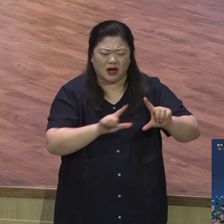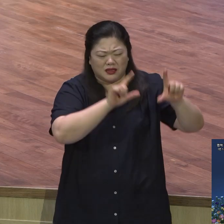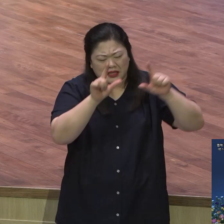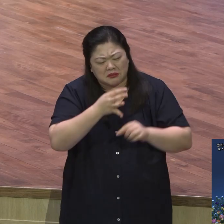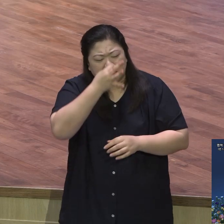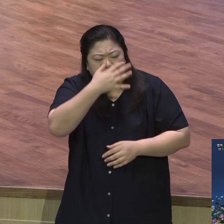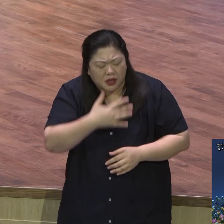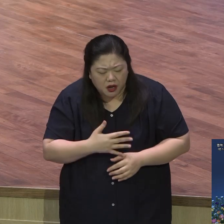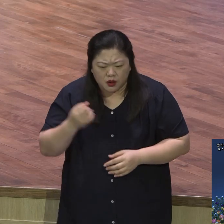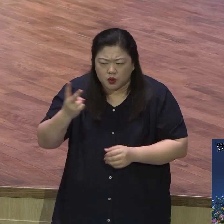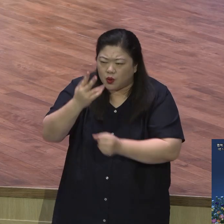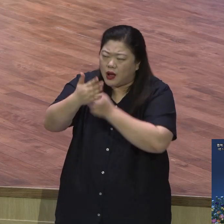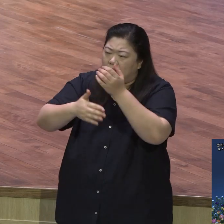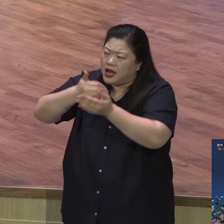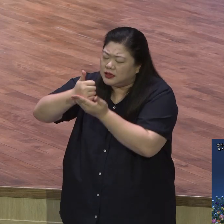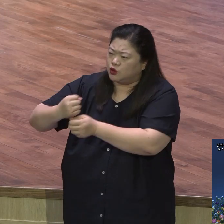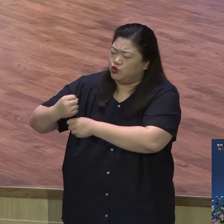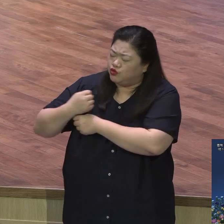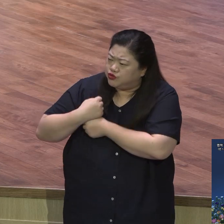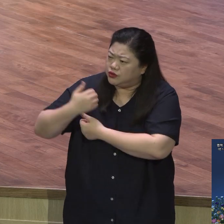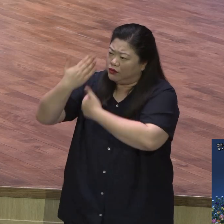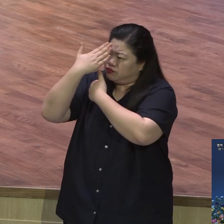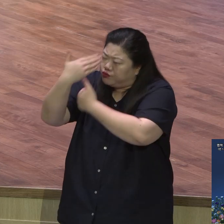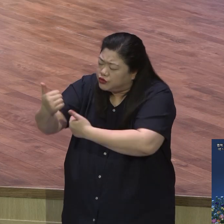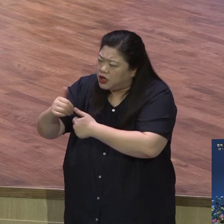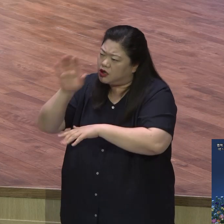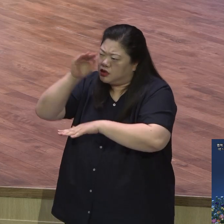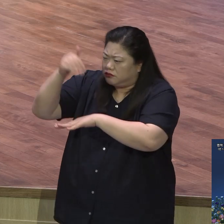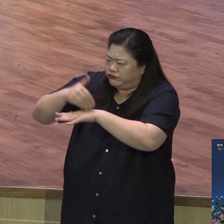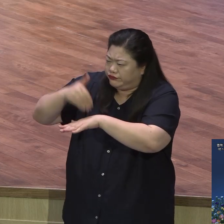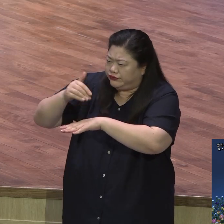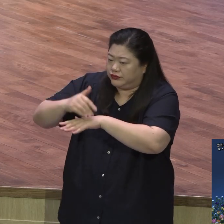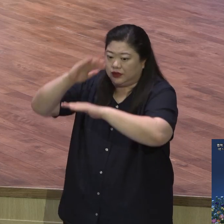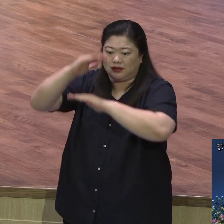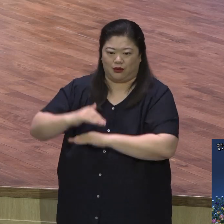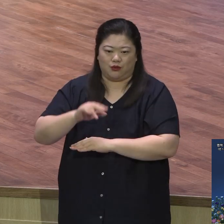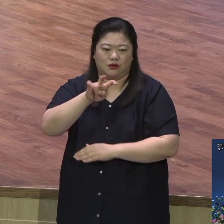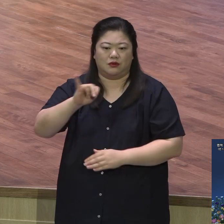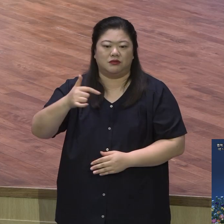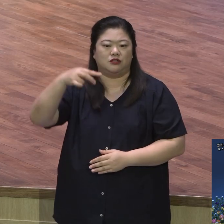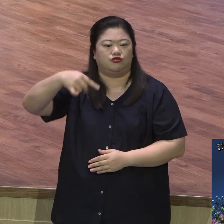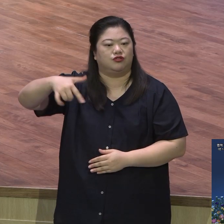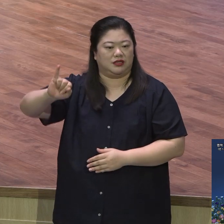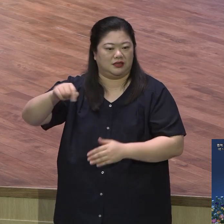있는 하나님의 군대로 만들어지는 과정을 보여주는 말씀이에요.